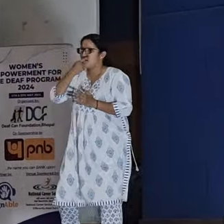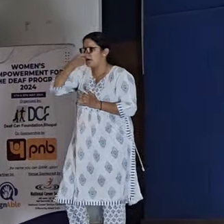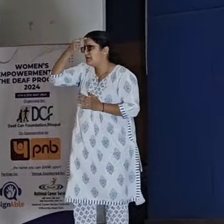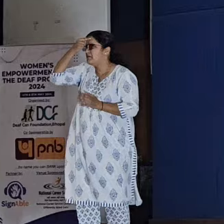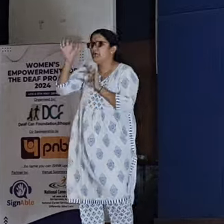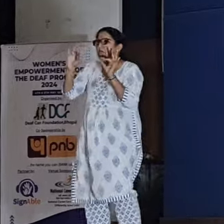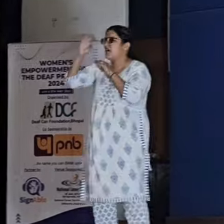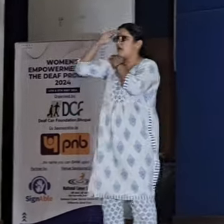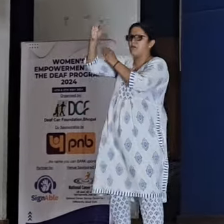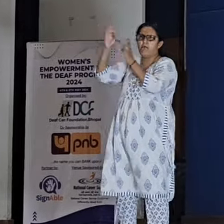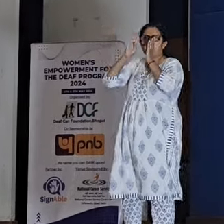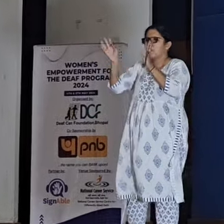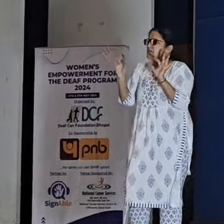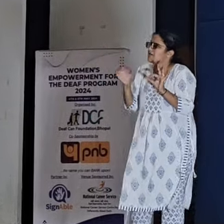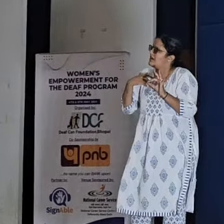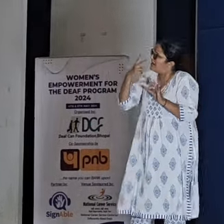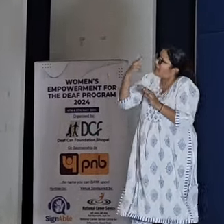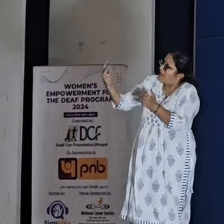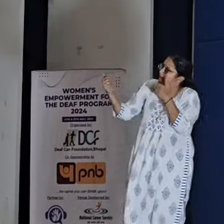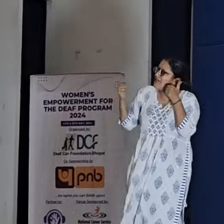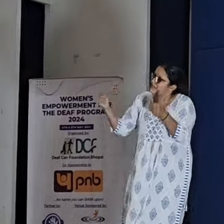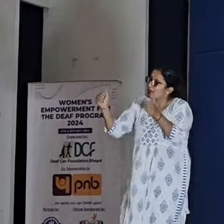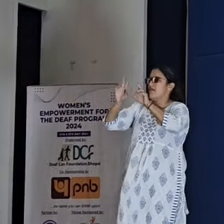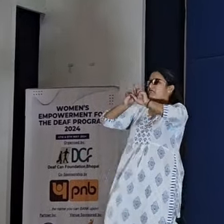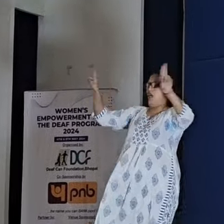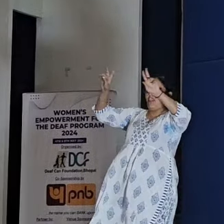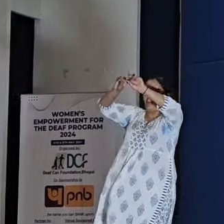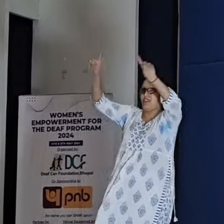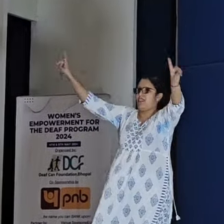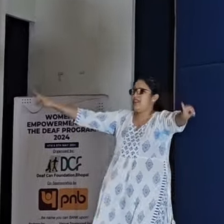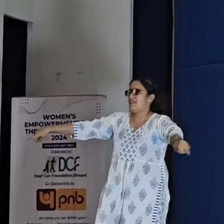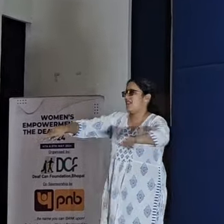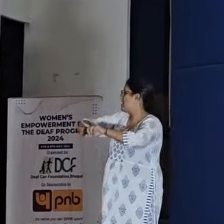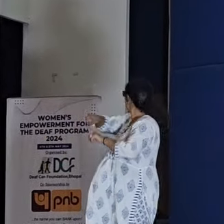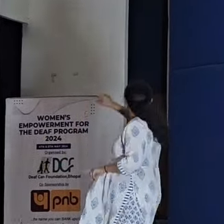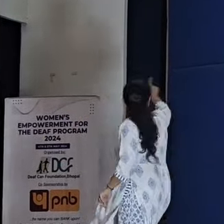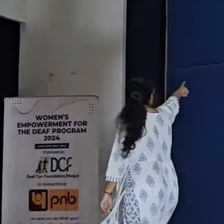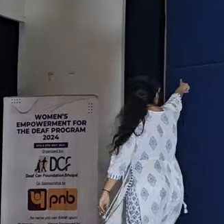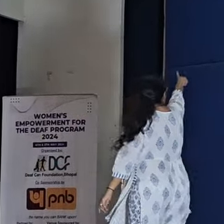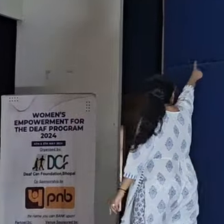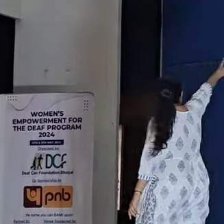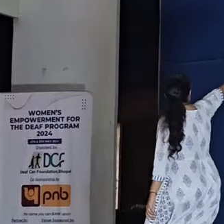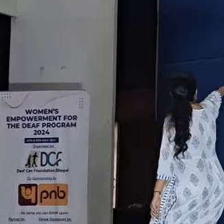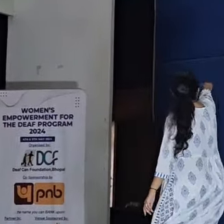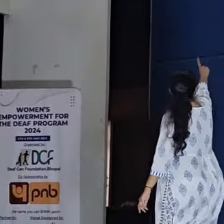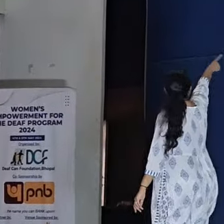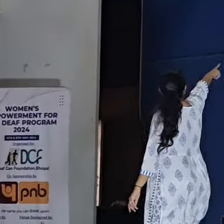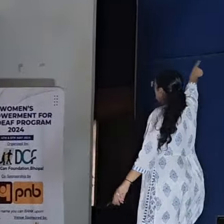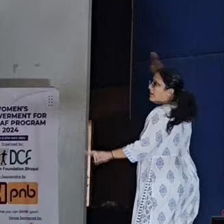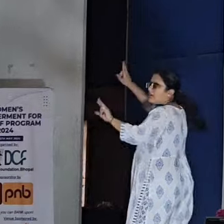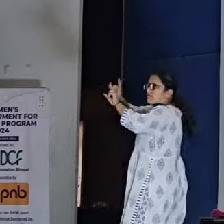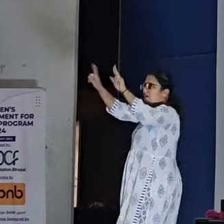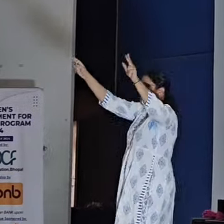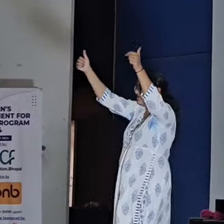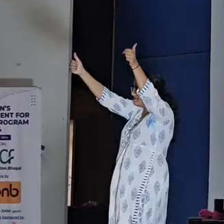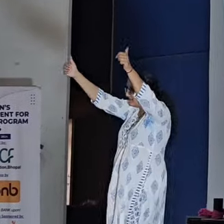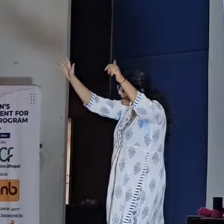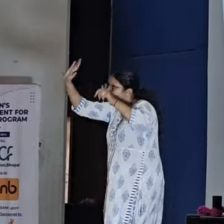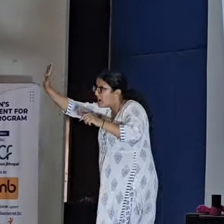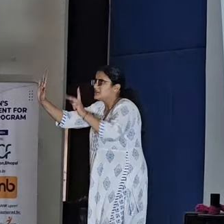लोग होते हैं जिन्हें आई प्रॉब्लम नहीं होती, जिन्हें अशर नहीं होता है, उन्होंने पूरा क्लियर विजन होता है, एक पिक्टोरियल फॉर्म के साथ ये देख सकते हैं,